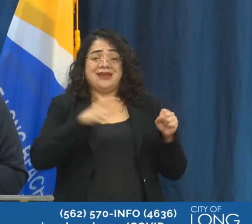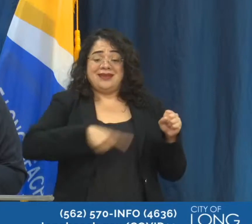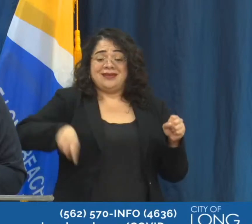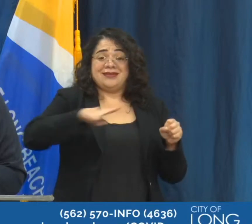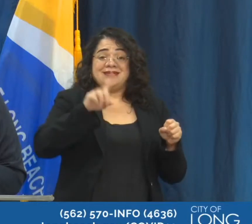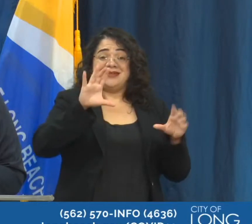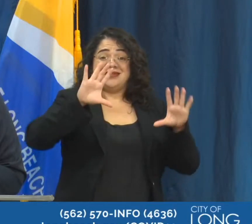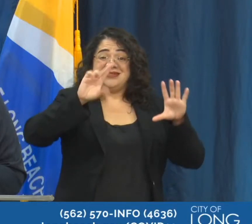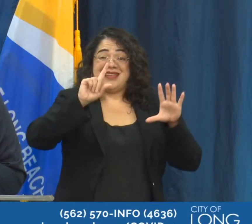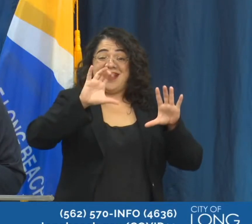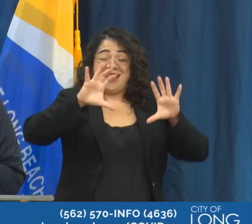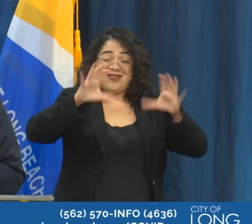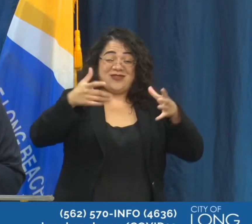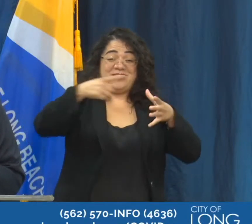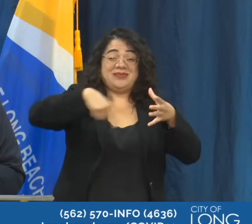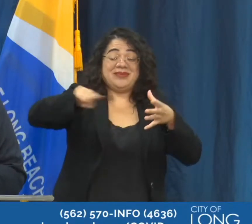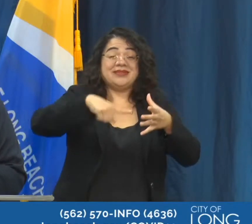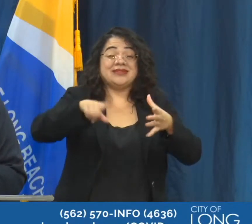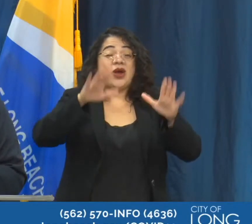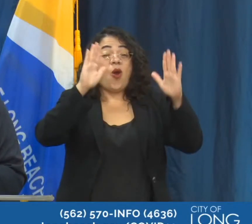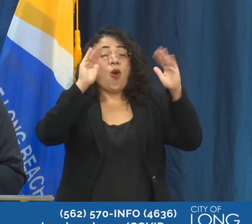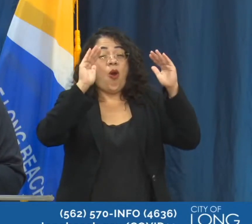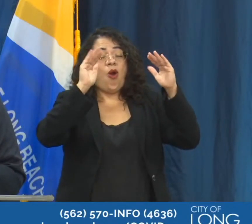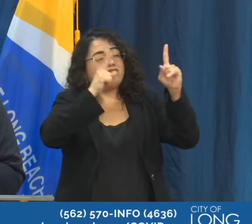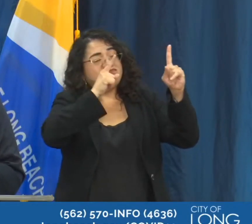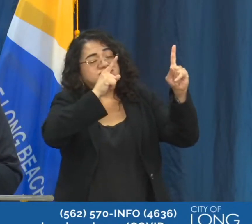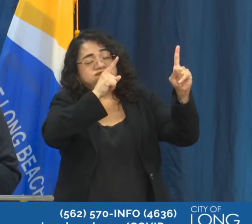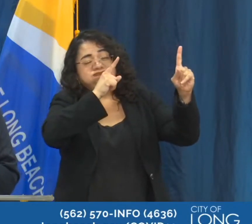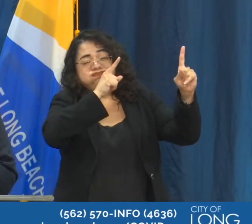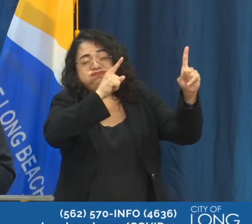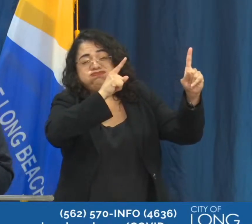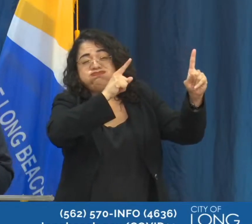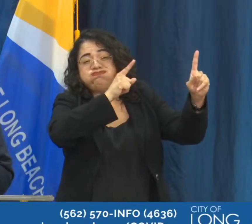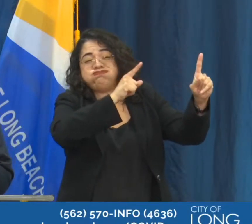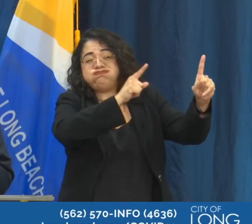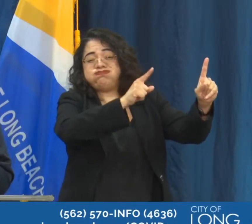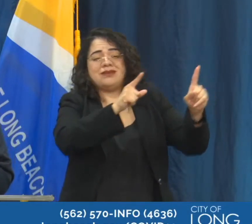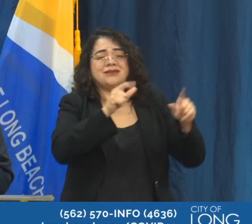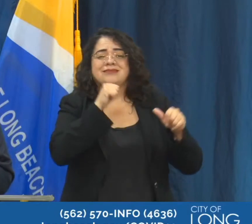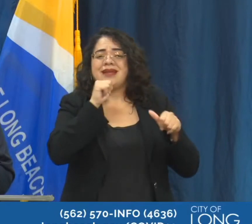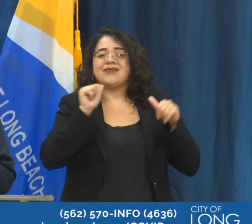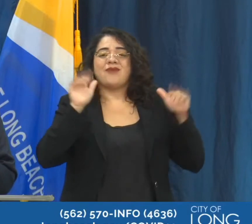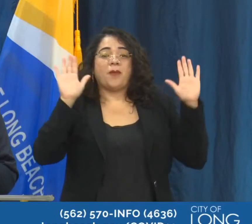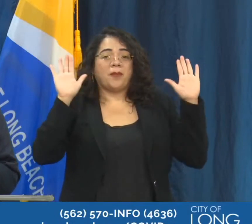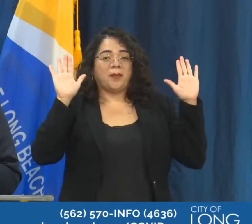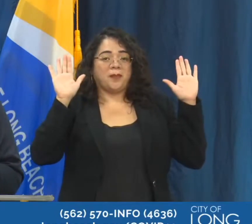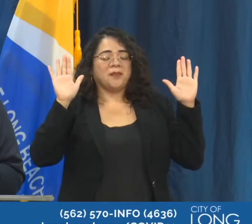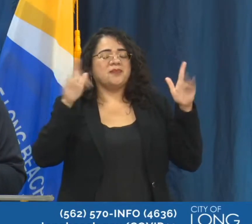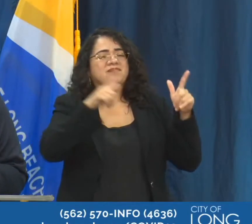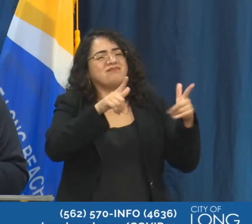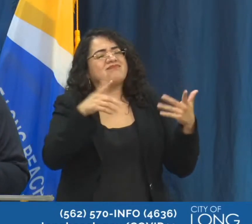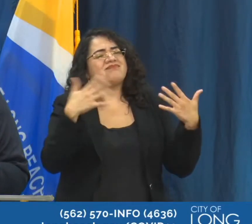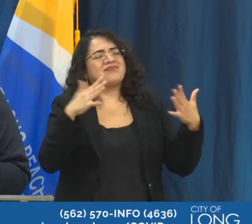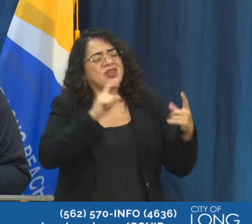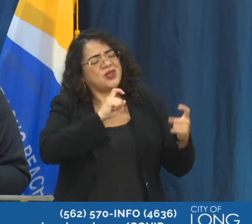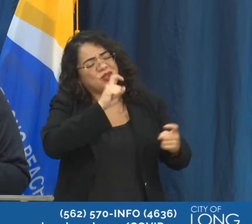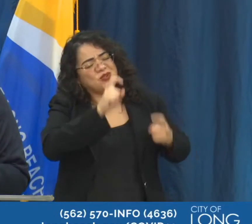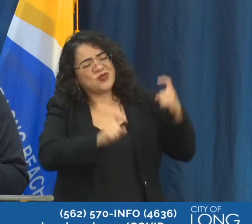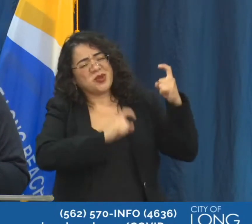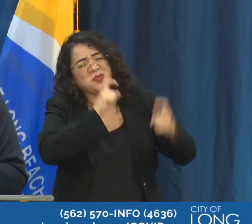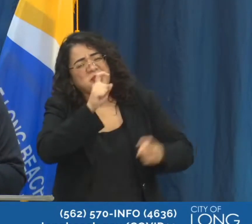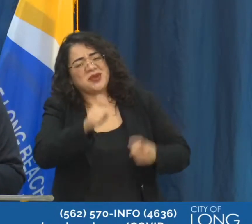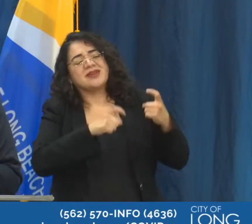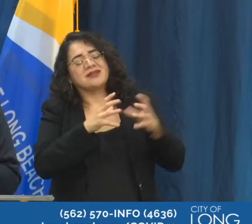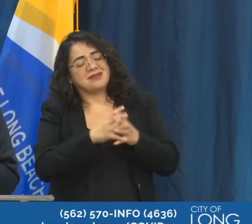en continuar sus estudios trabajar y para apoyar a nuestra economía. Acción el